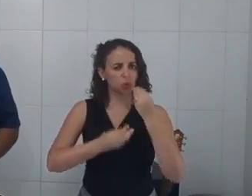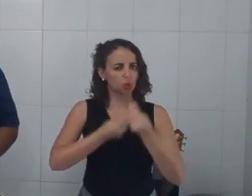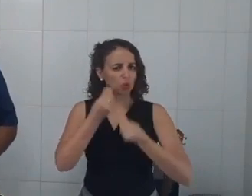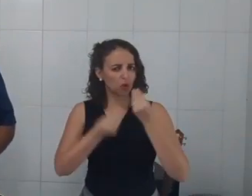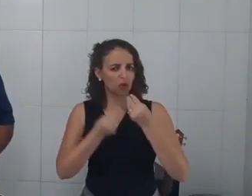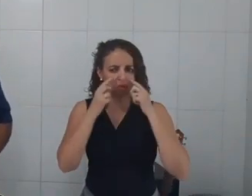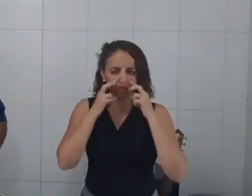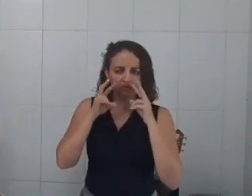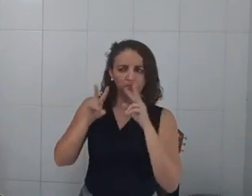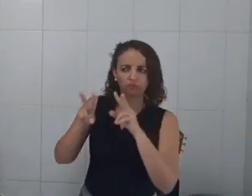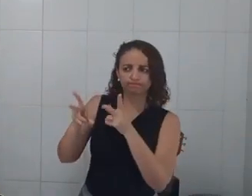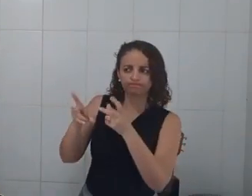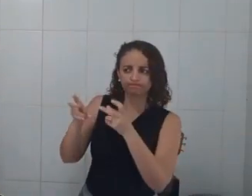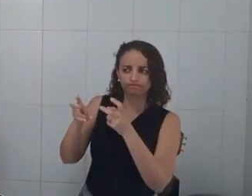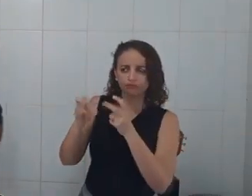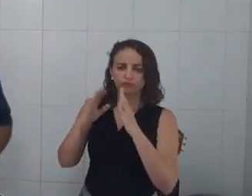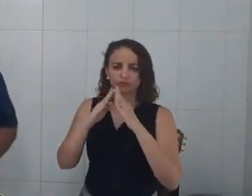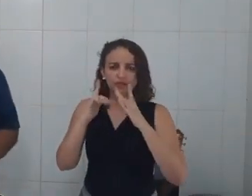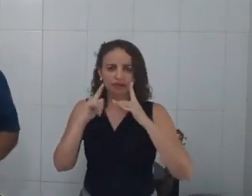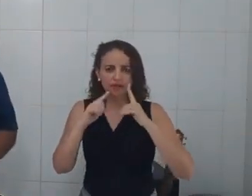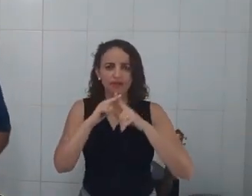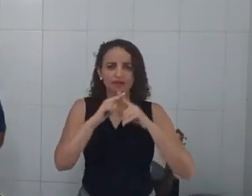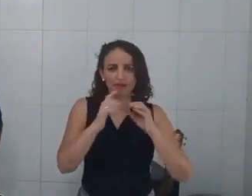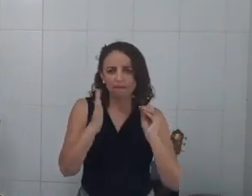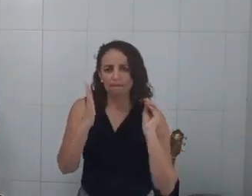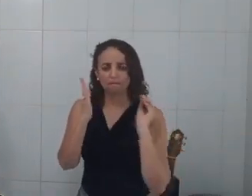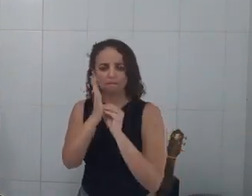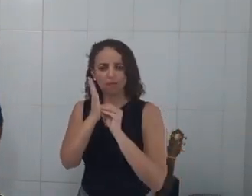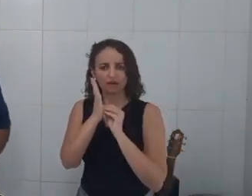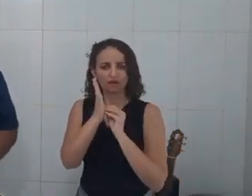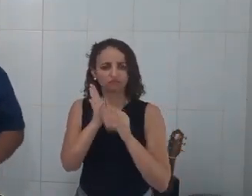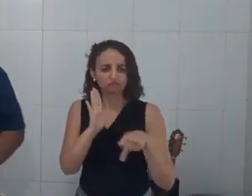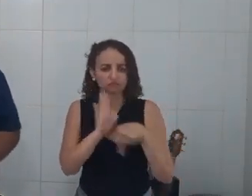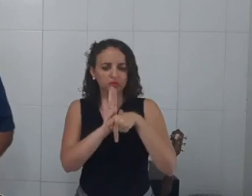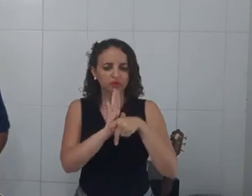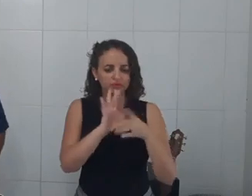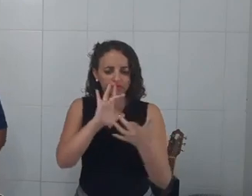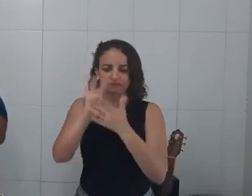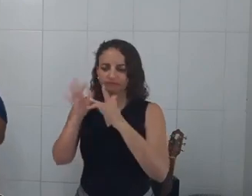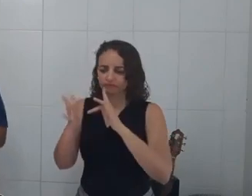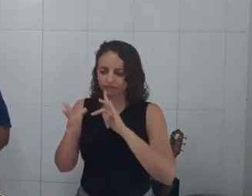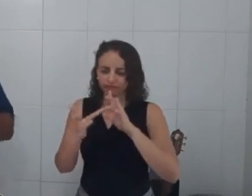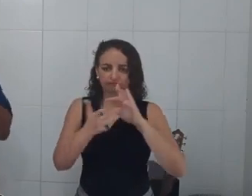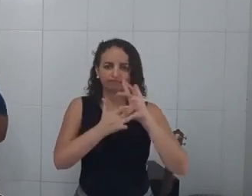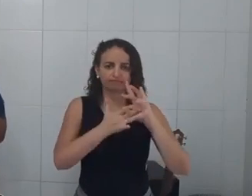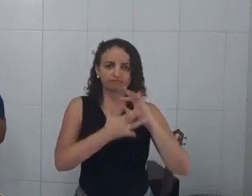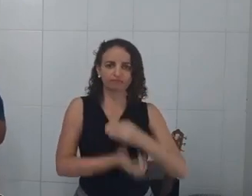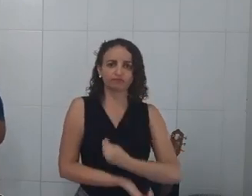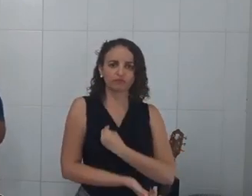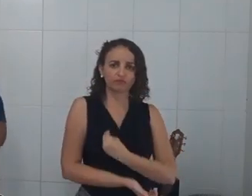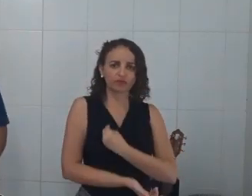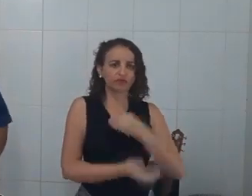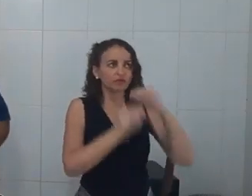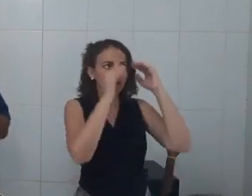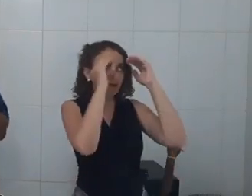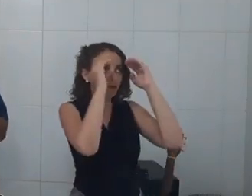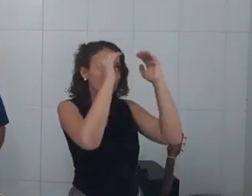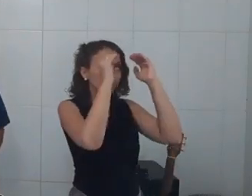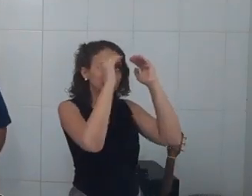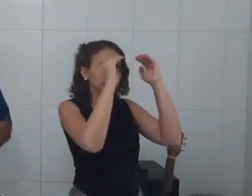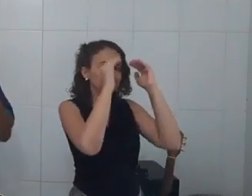Uma igreja que tem as marcas de Cristo, uma igreja que vive a palavra, uma igreja que evidencia